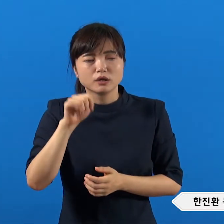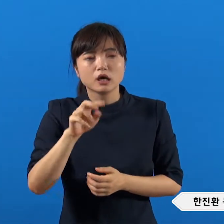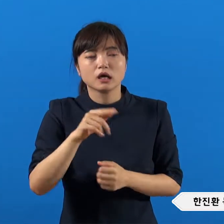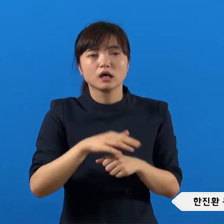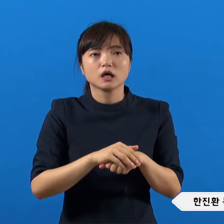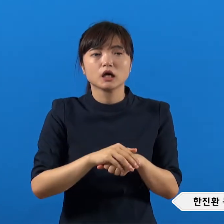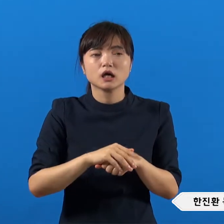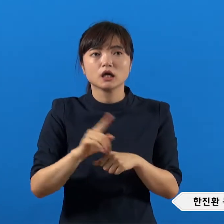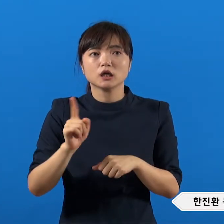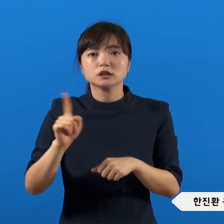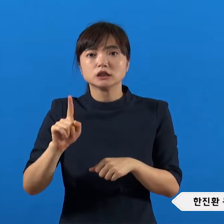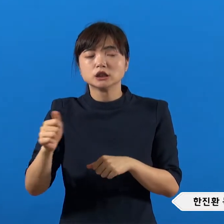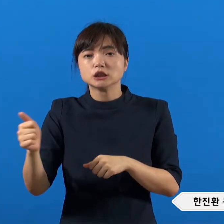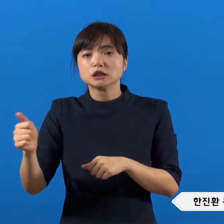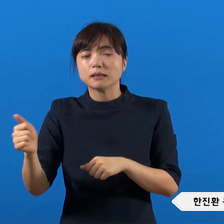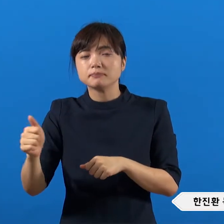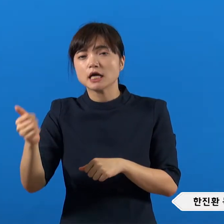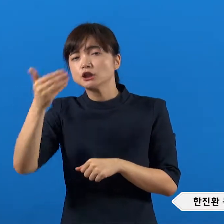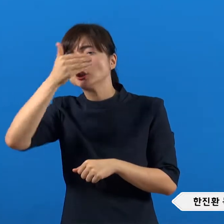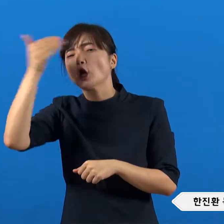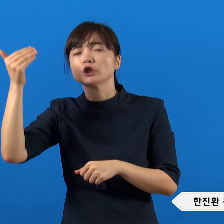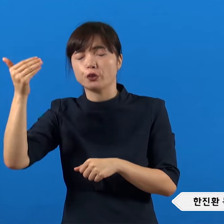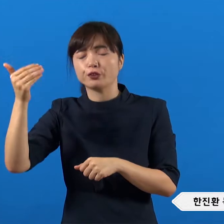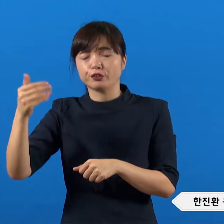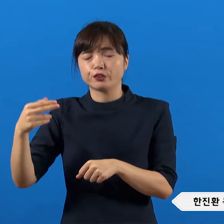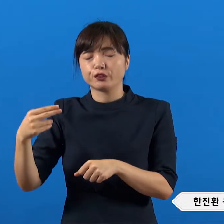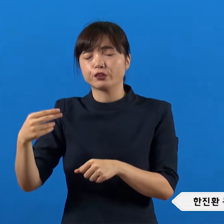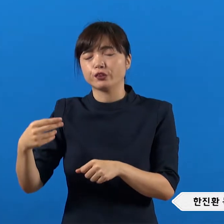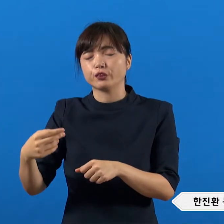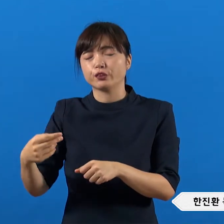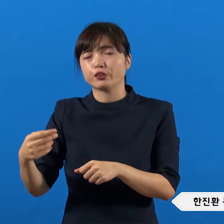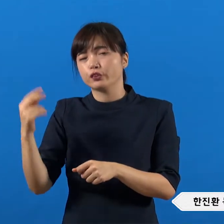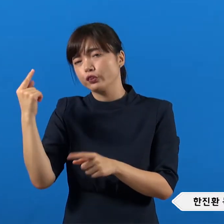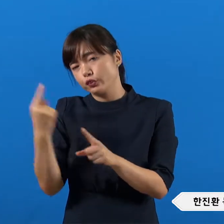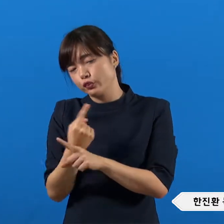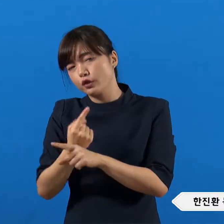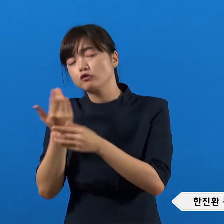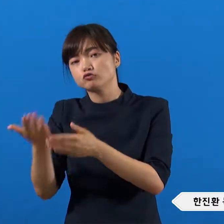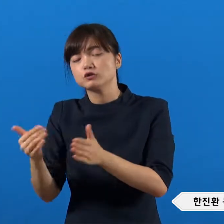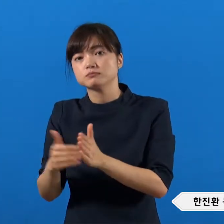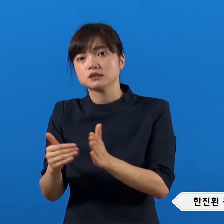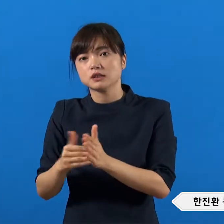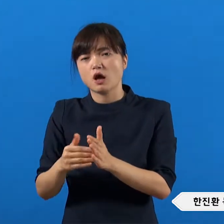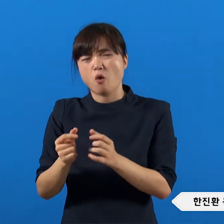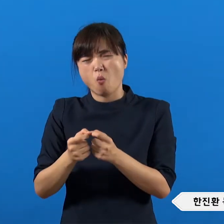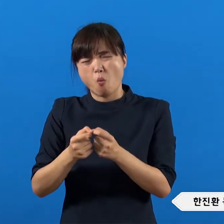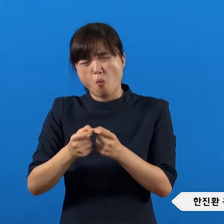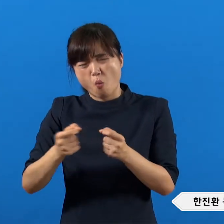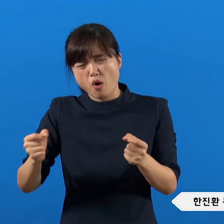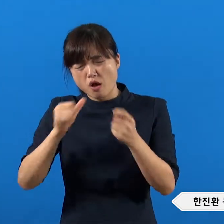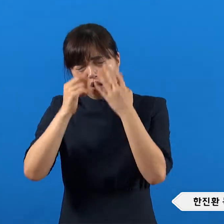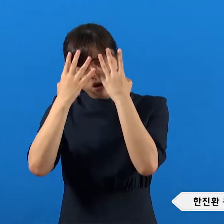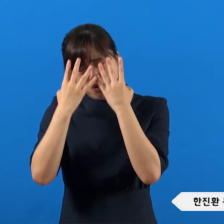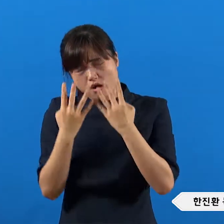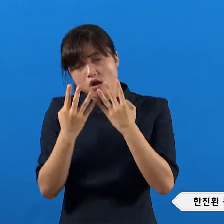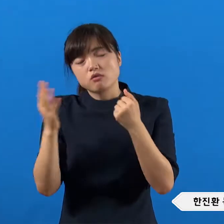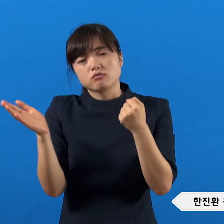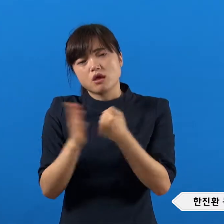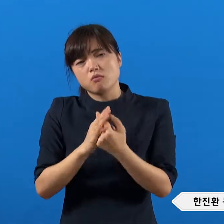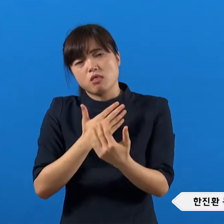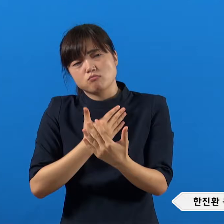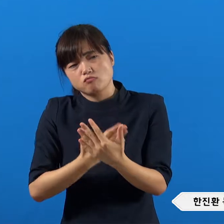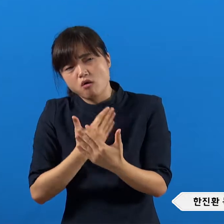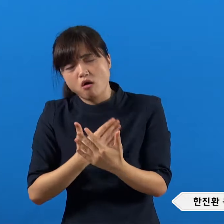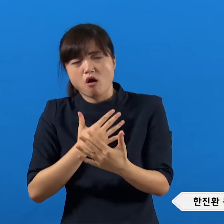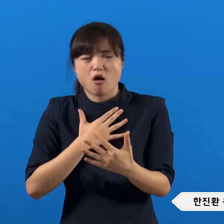마친 청년 하나를 치료를 하게 됐습니다. 그 청년은 오랜 수용소 생활로